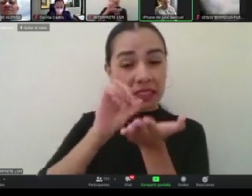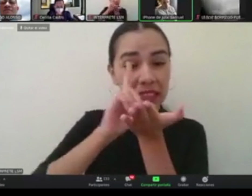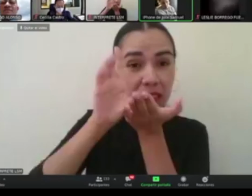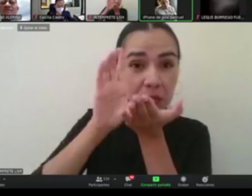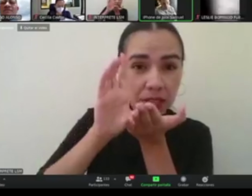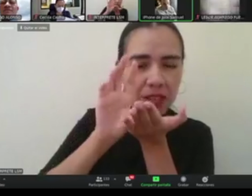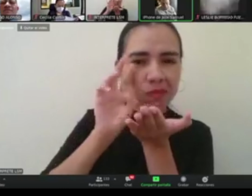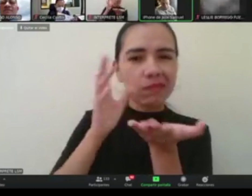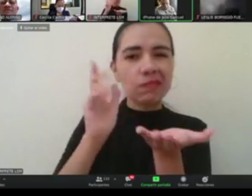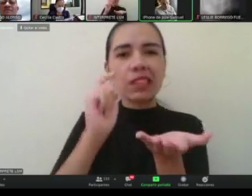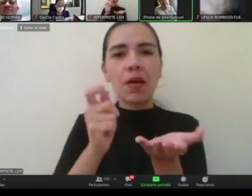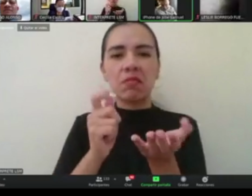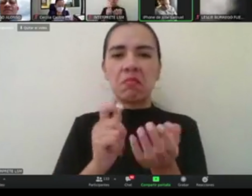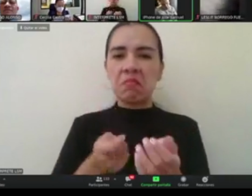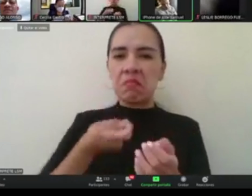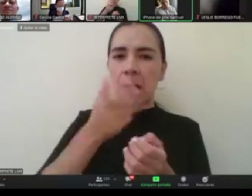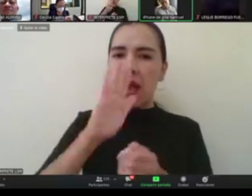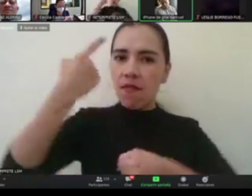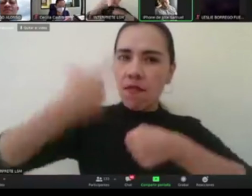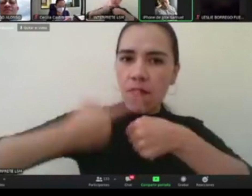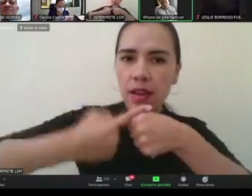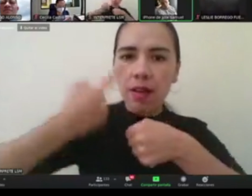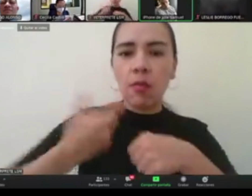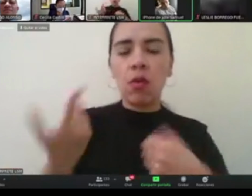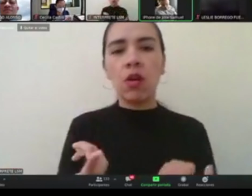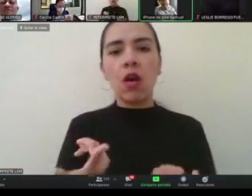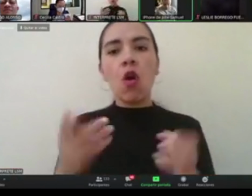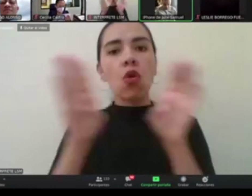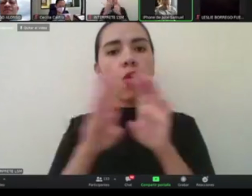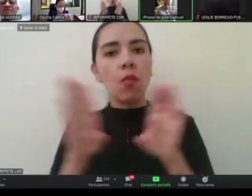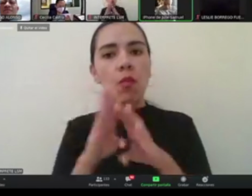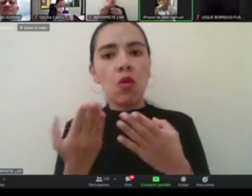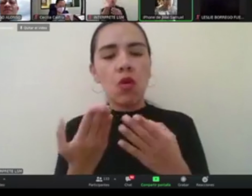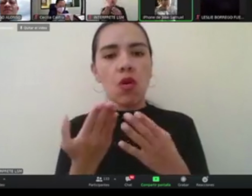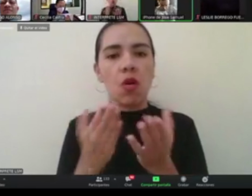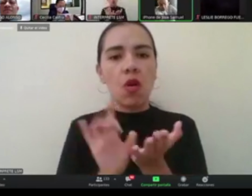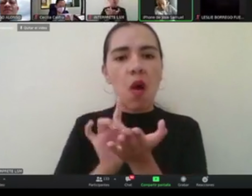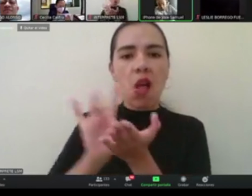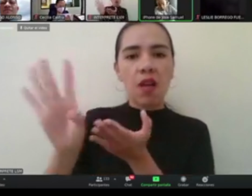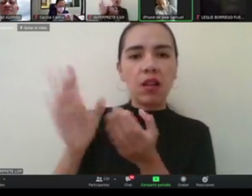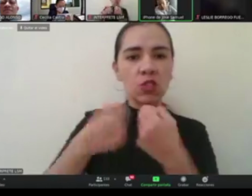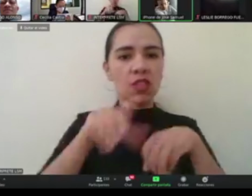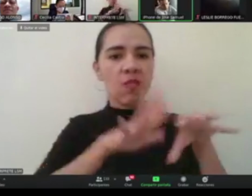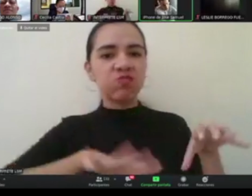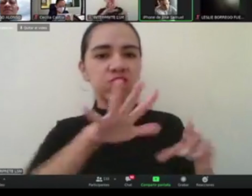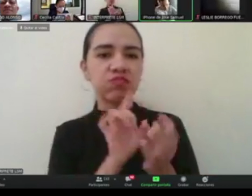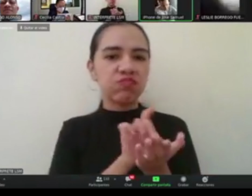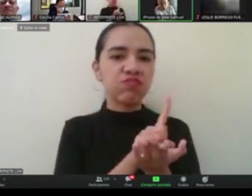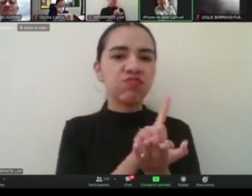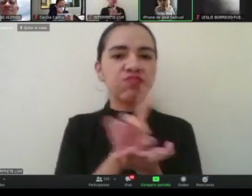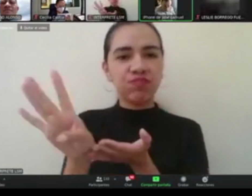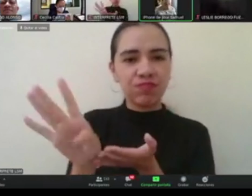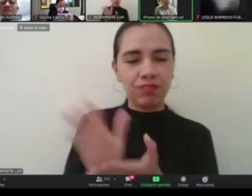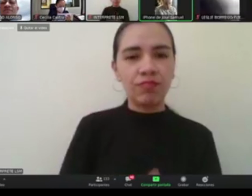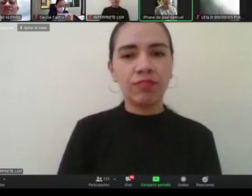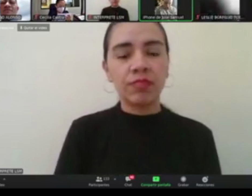enfermedad, como algo muy desplazado en la sociedad. Pero hemos